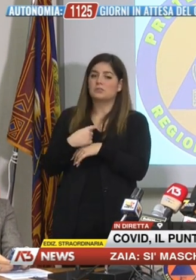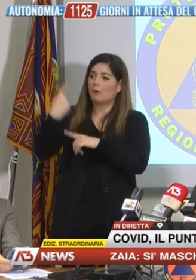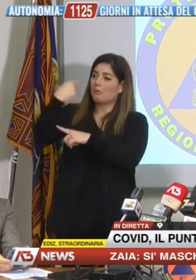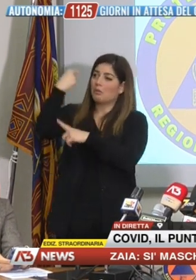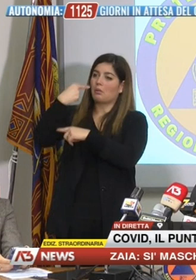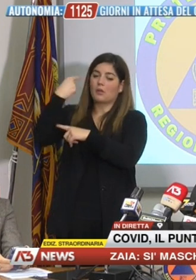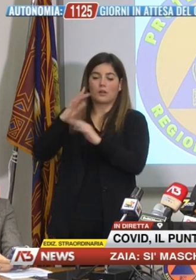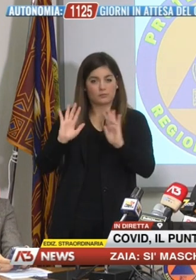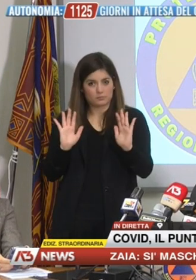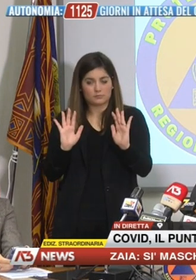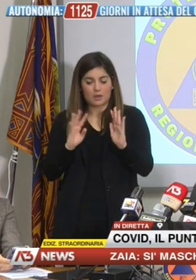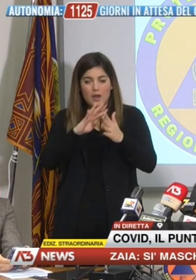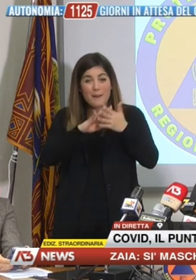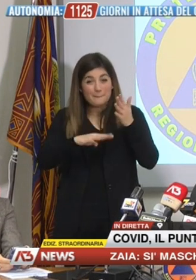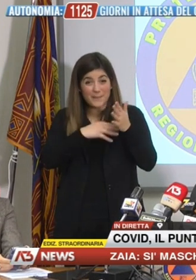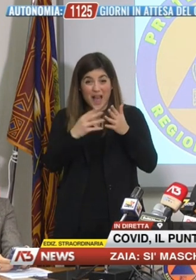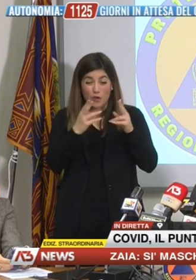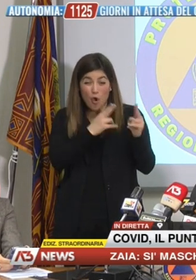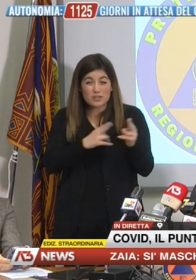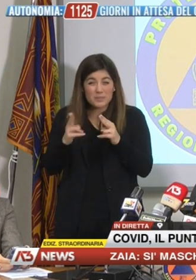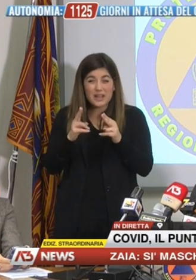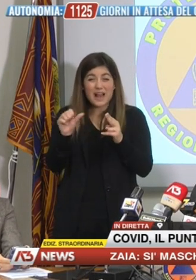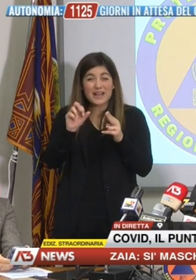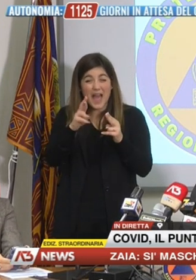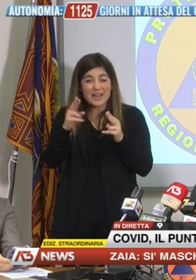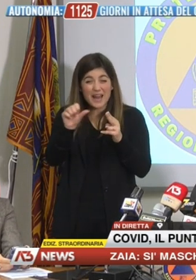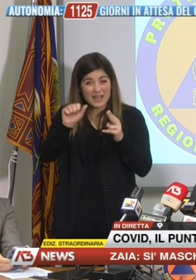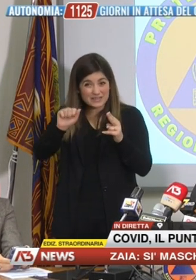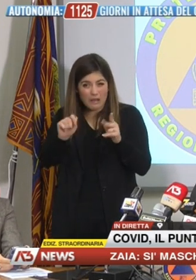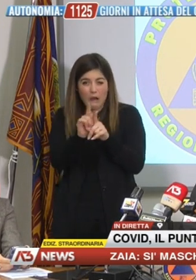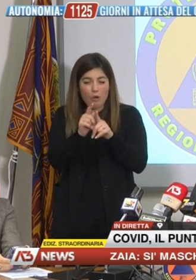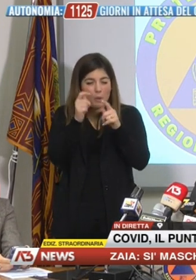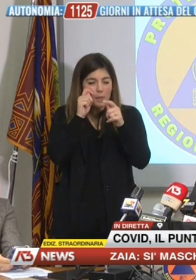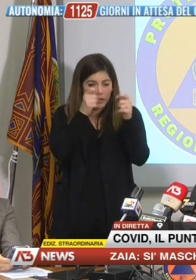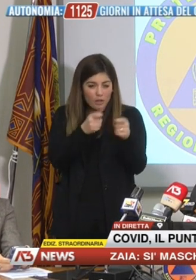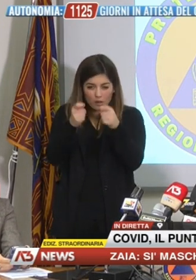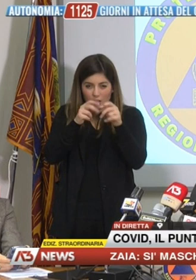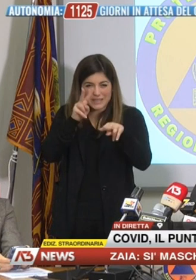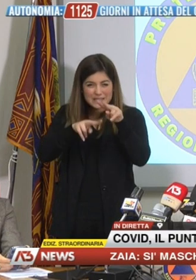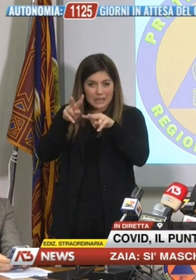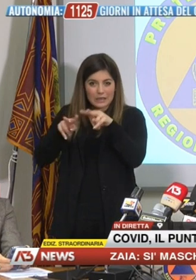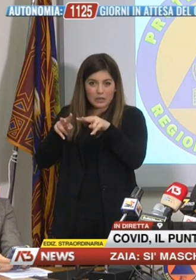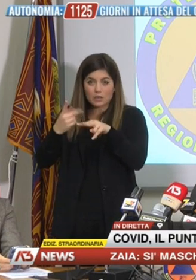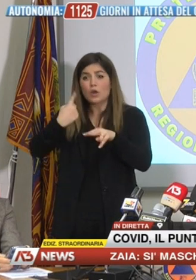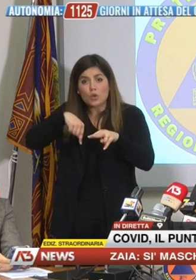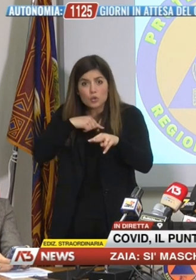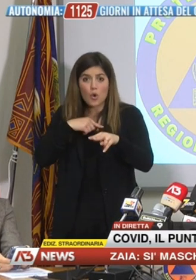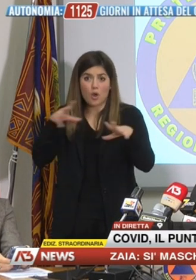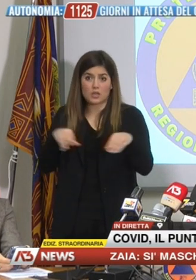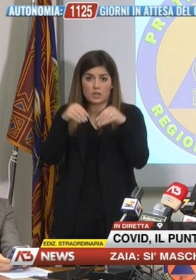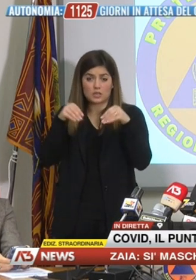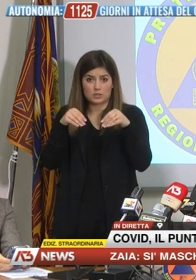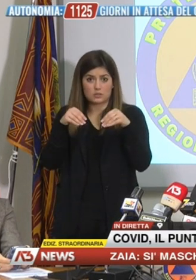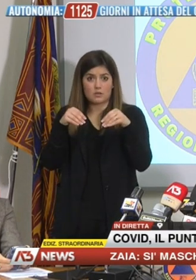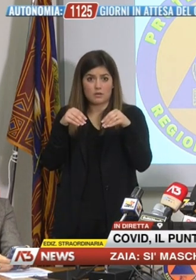personale degli ospedali e dell'RSA lo abbiamo portato noi a marzo e altresì abbiamo deciso che per chi è in